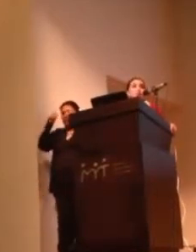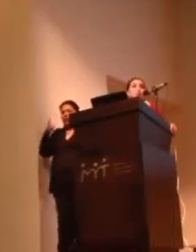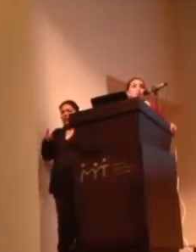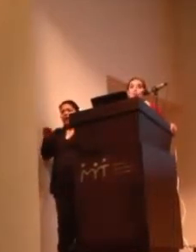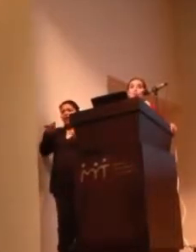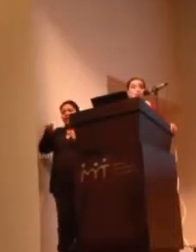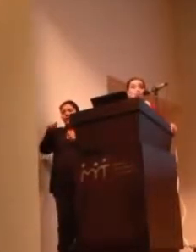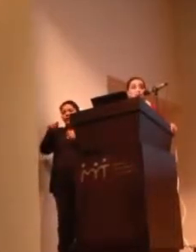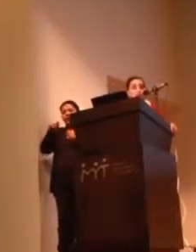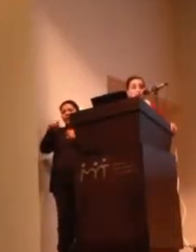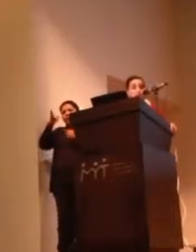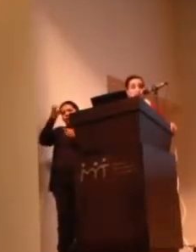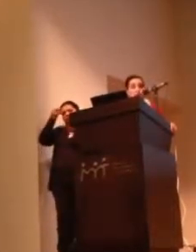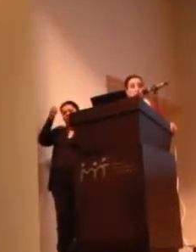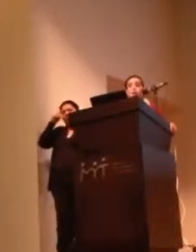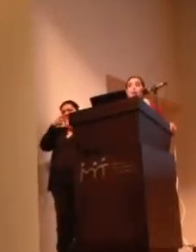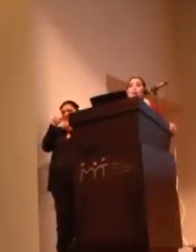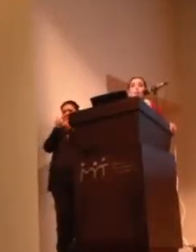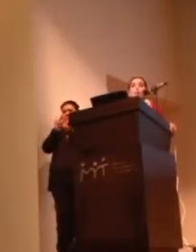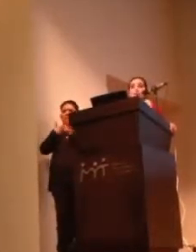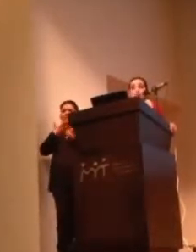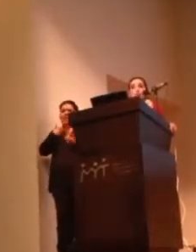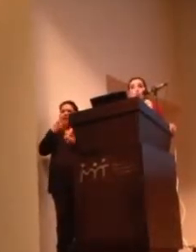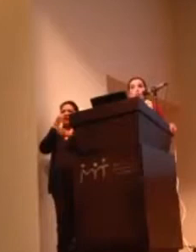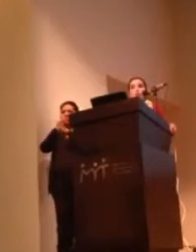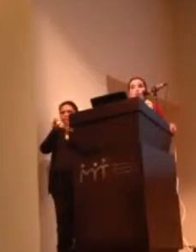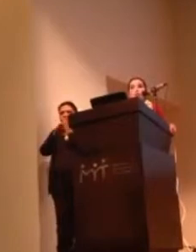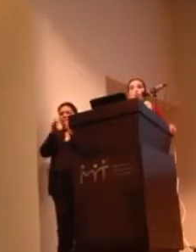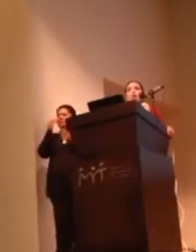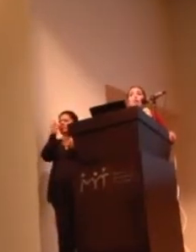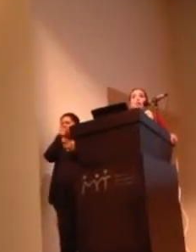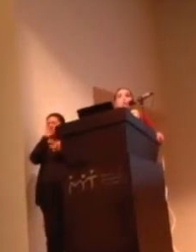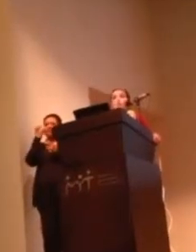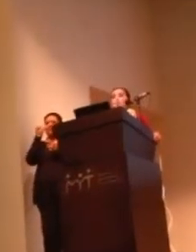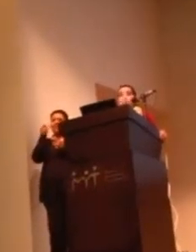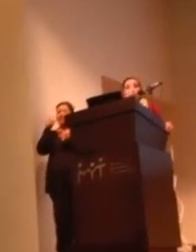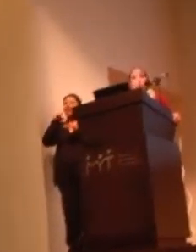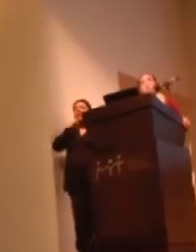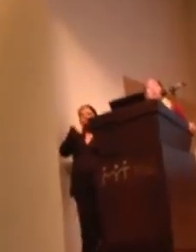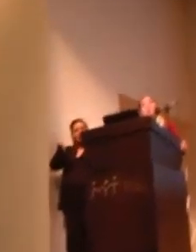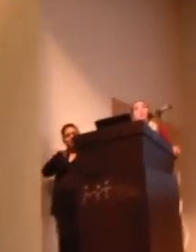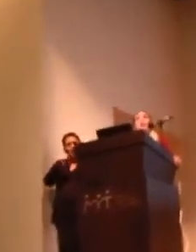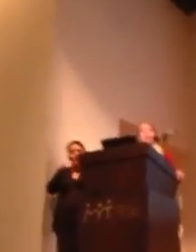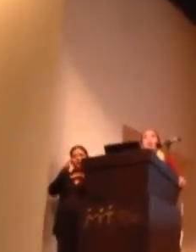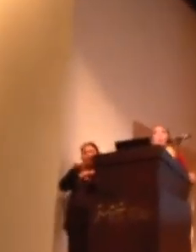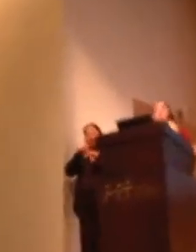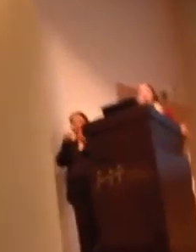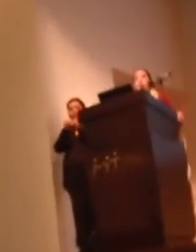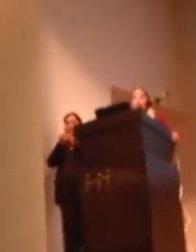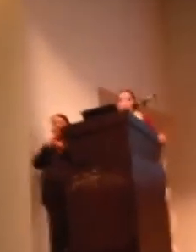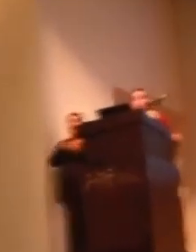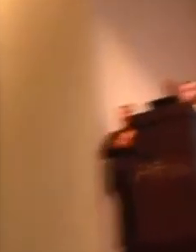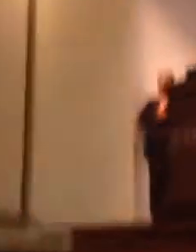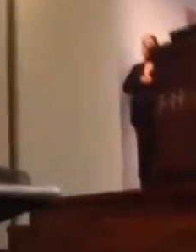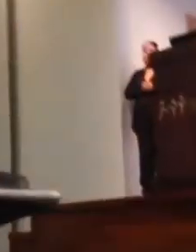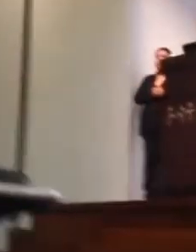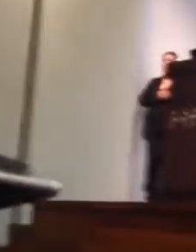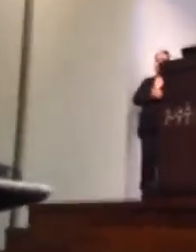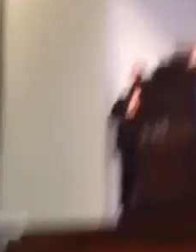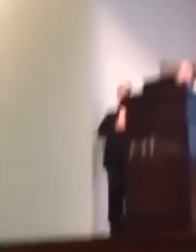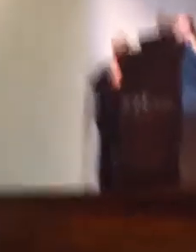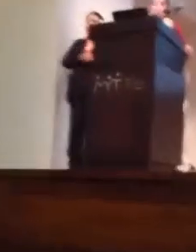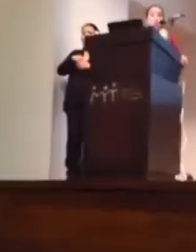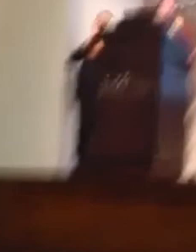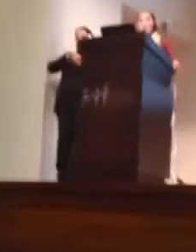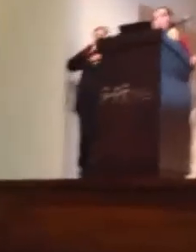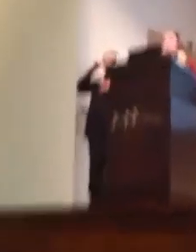con déficit tienen cosas maravillosas que puedes trabajar con ellos, y entonces igual si puedes trabajar una